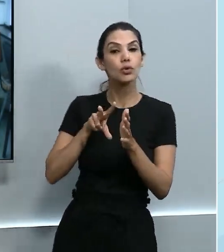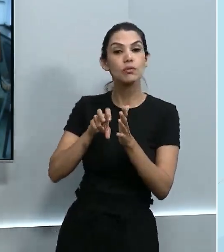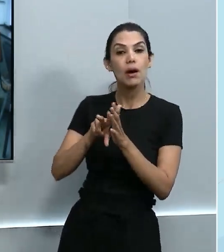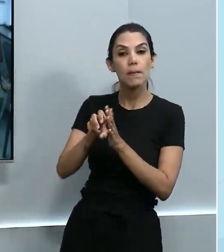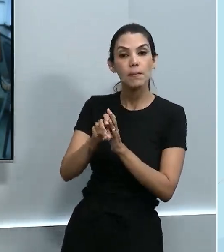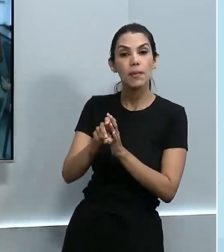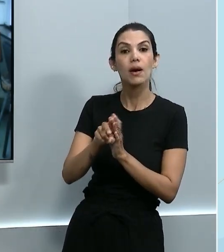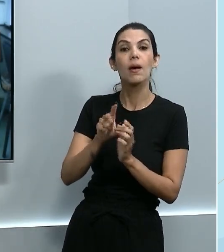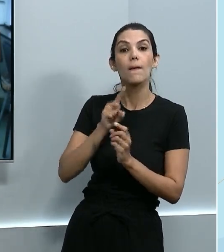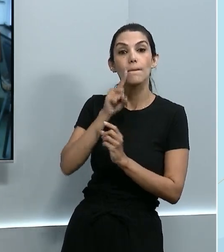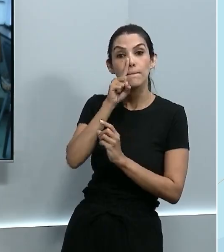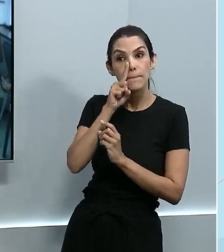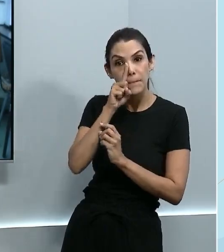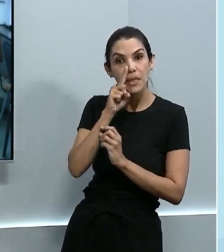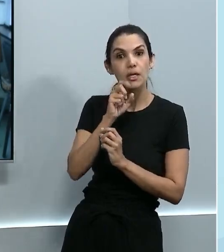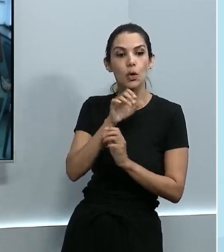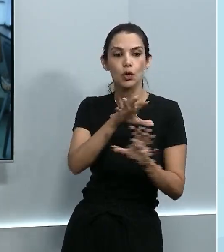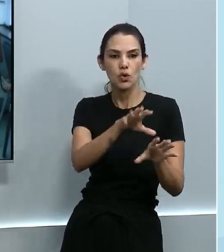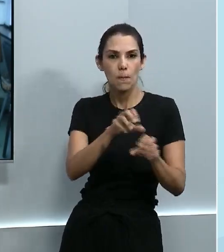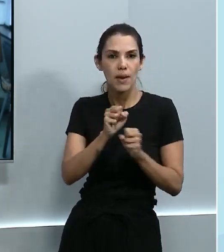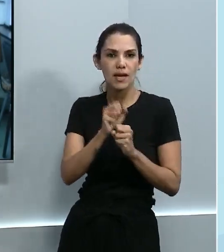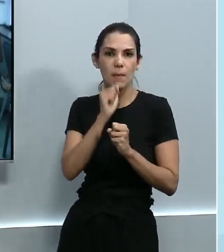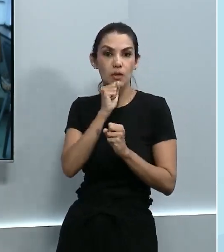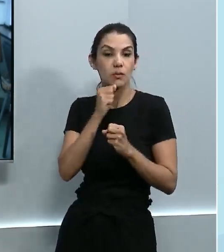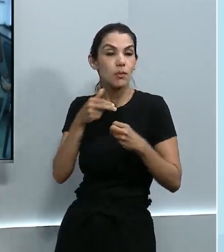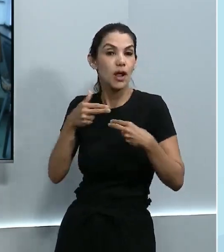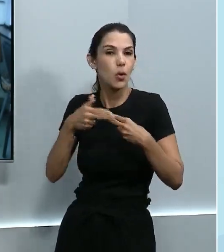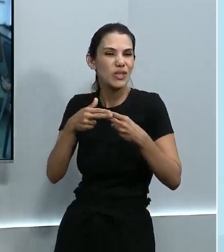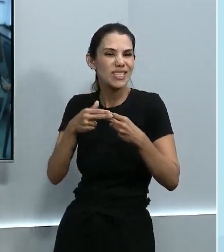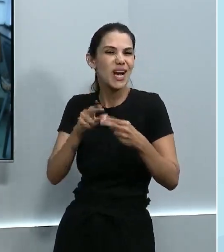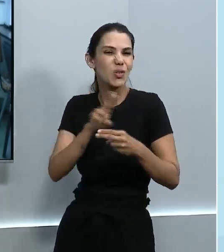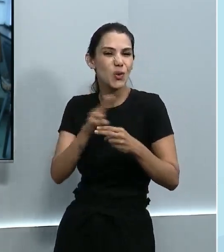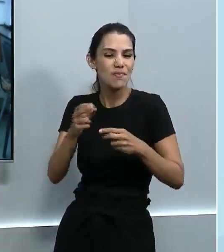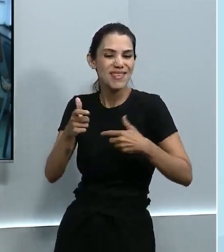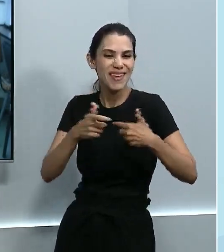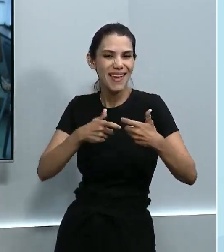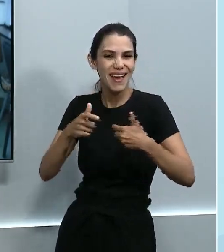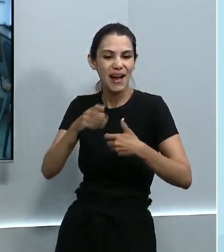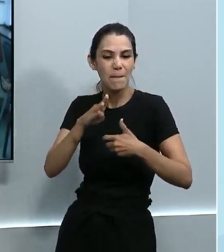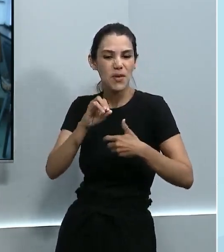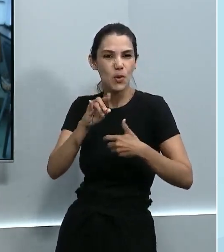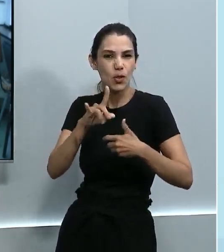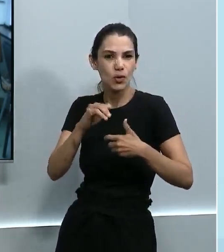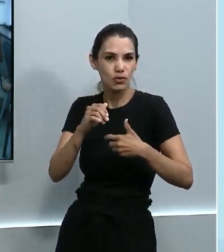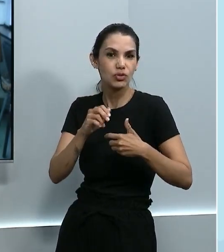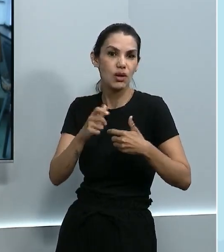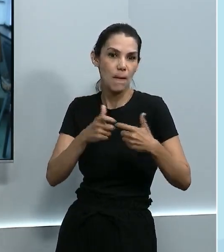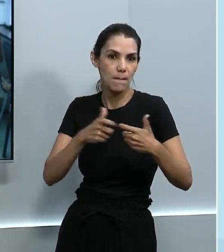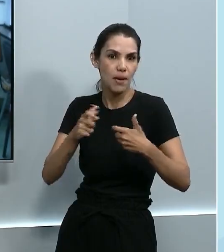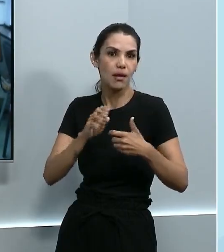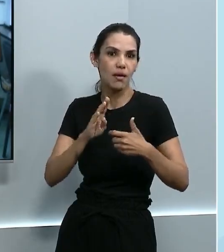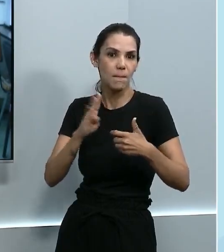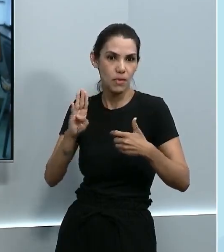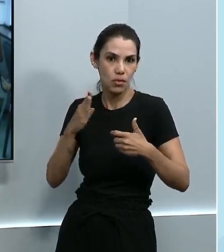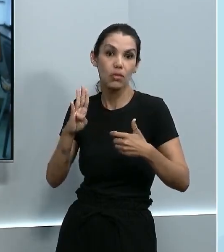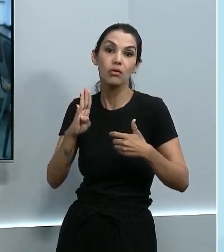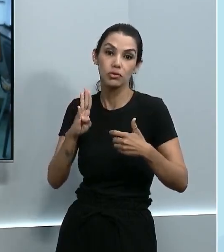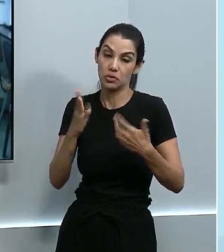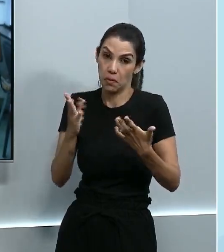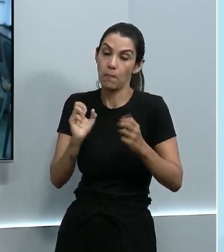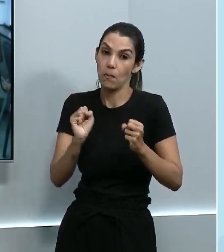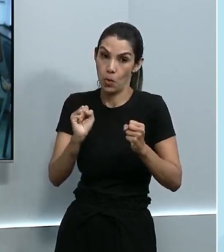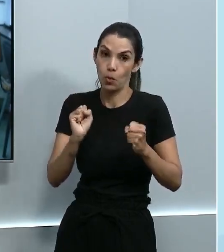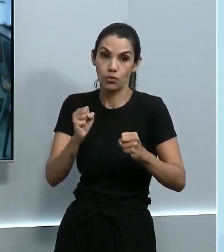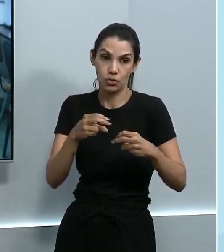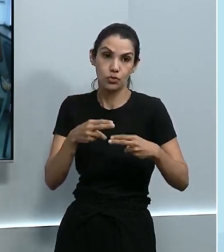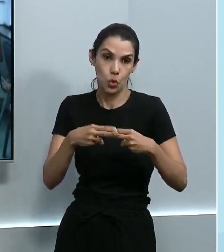ser usado como guerra, né? Guerra biológica. Então, esses daí são os bioterrorismos que eles colocam e